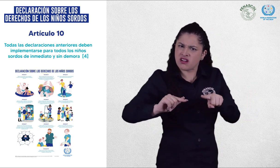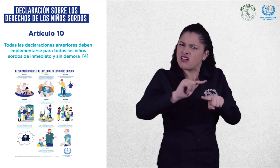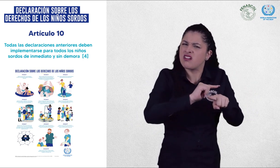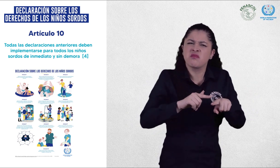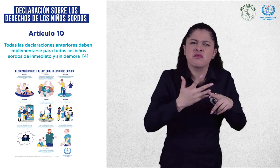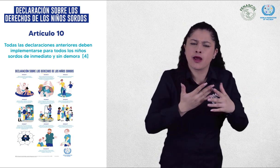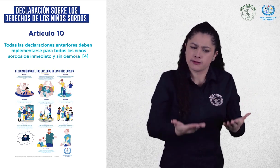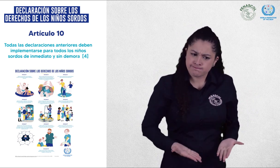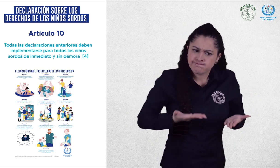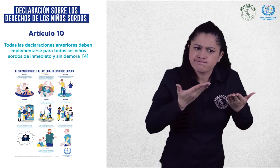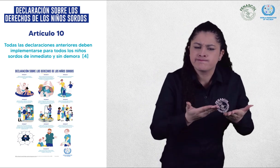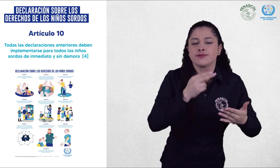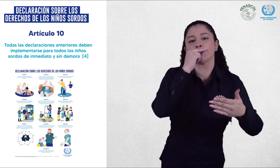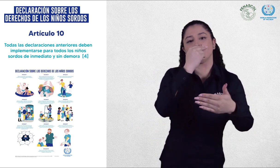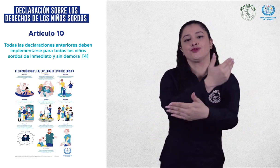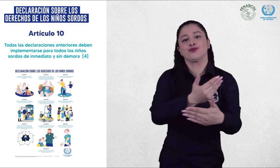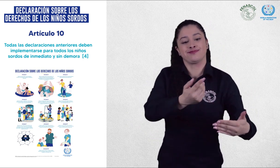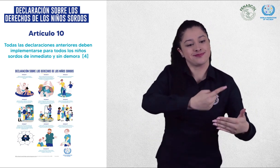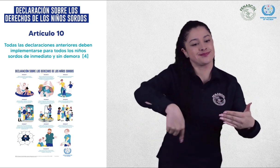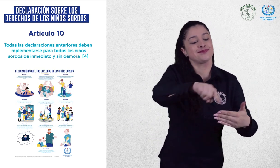inmediato y sin demora.